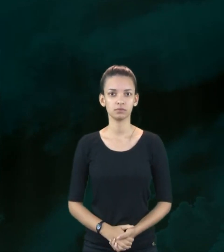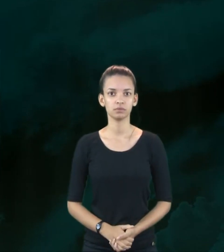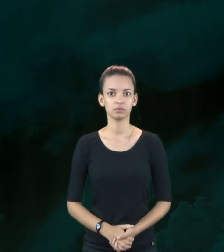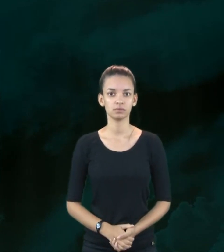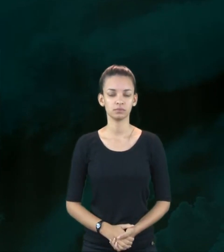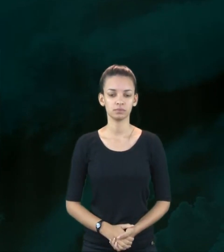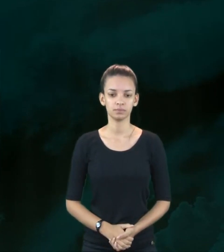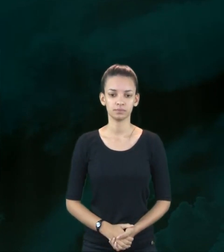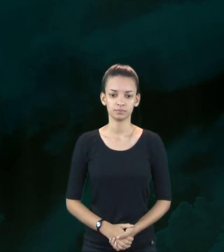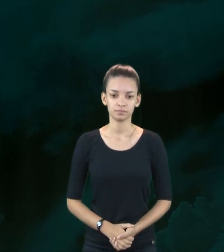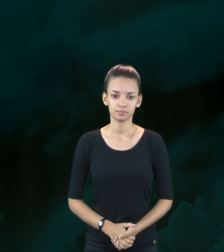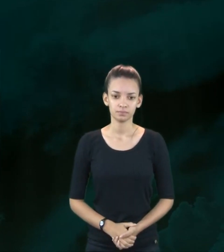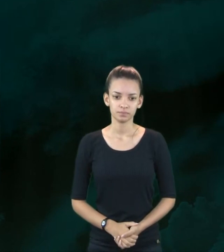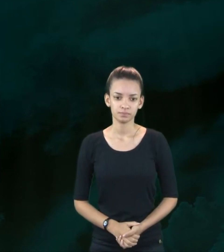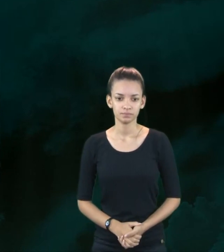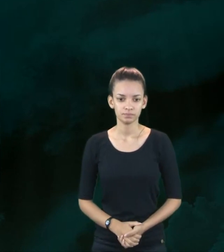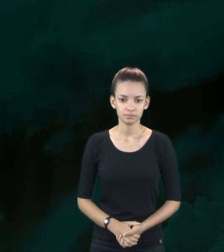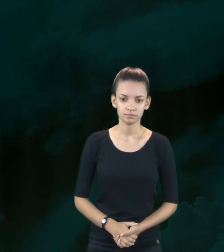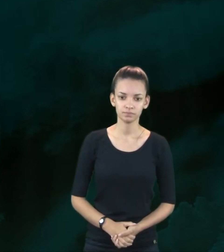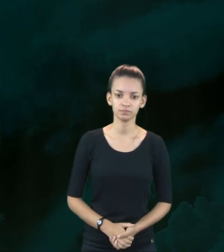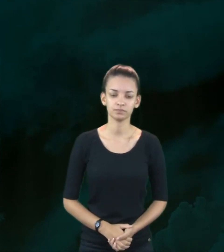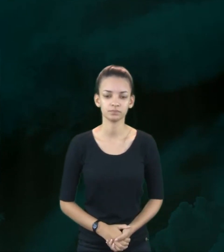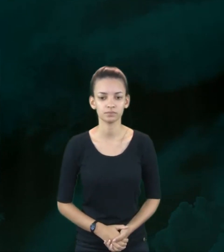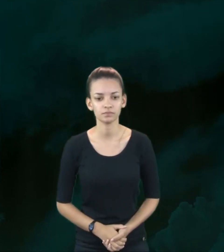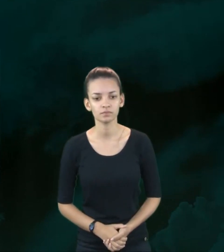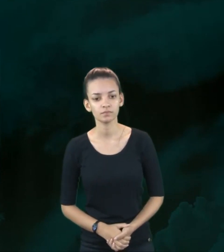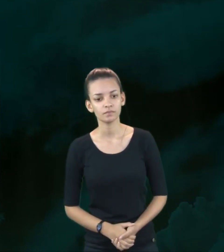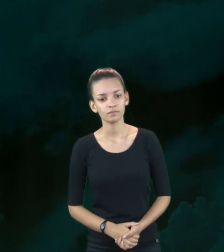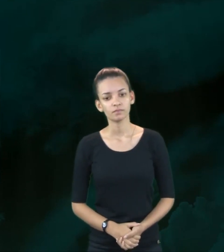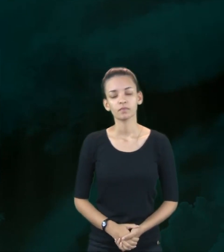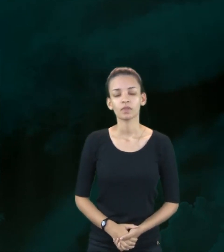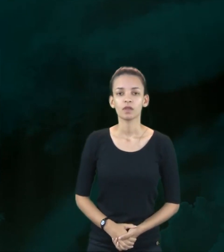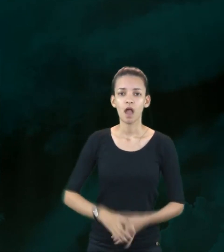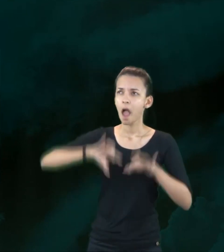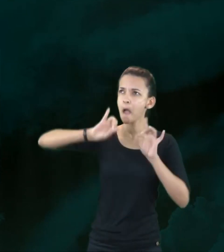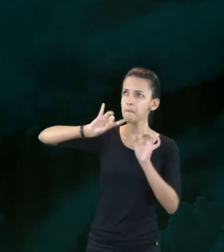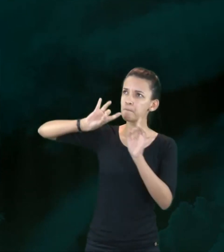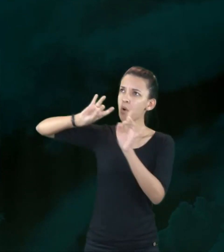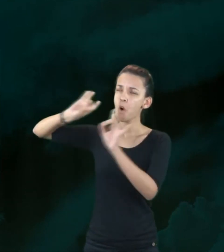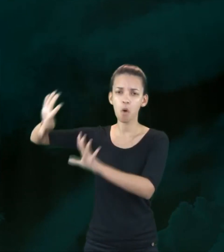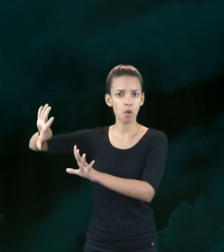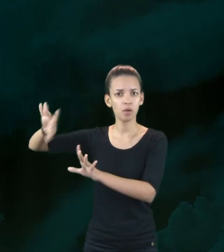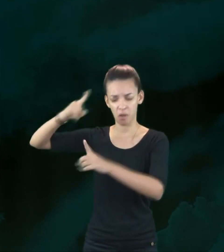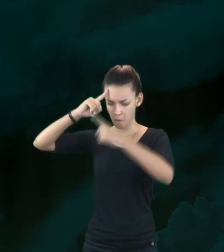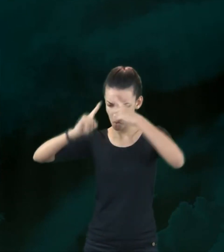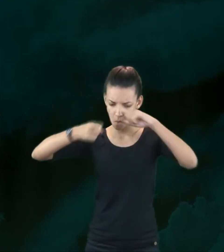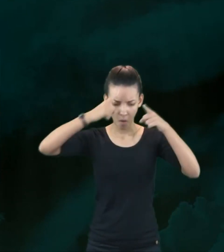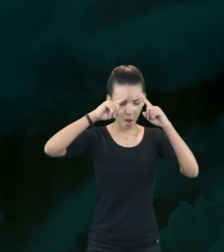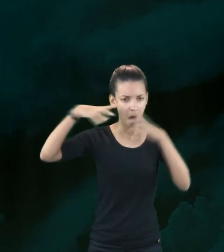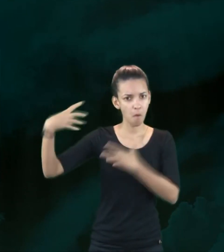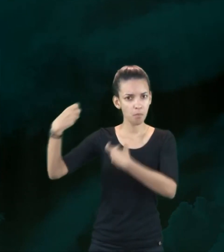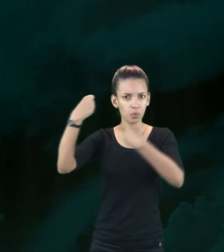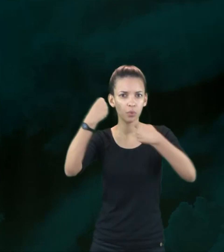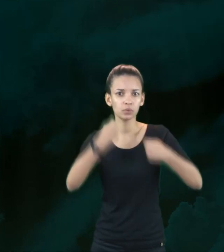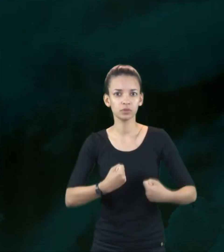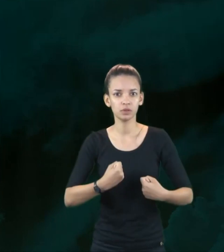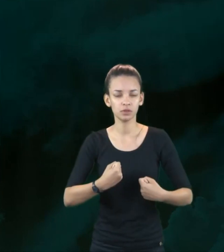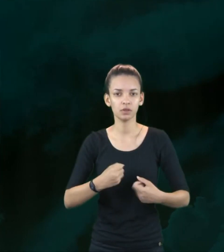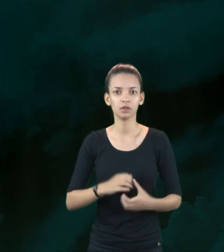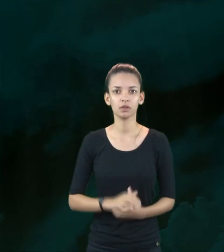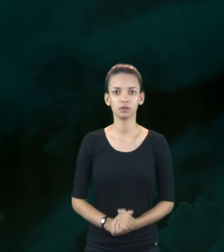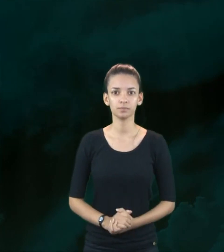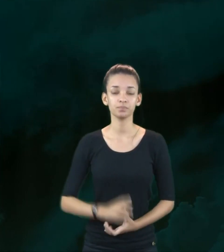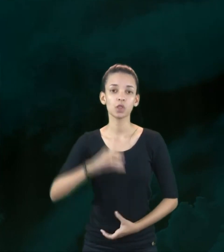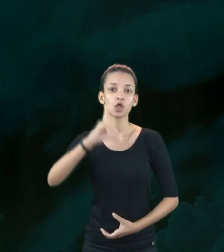e não guardaram o seu estado original, mas abandonaram o seu próprio domicílio. O